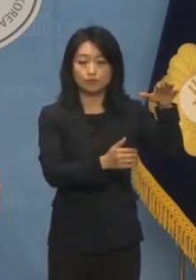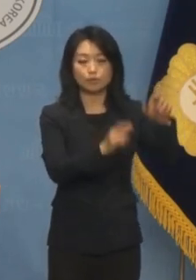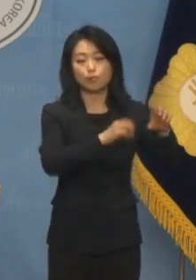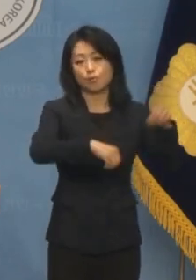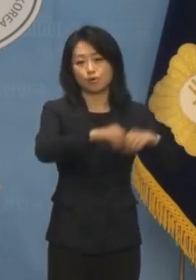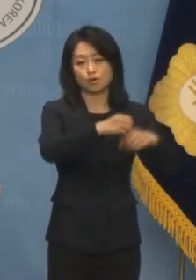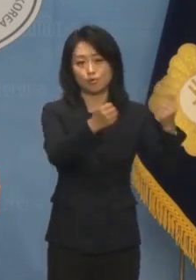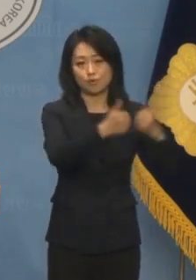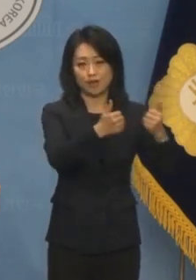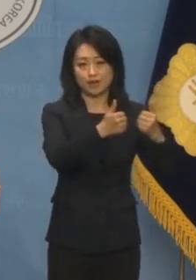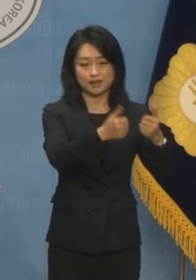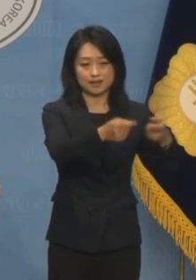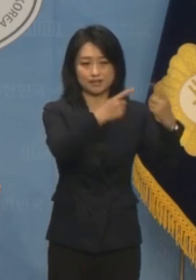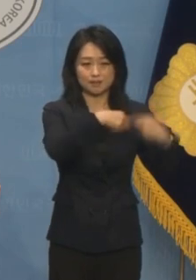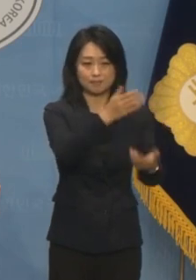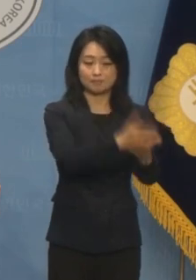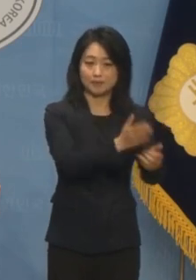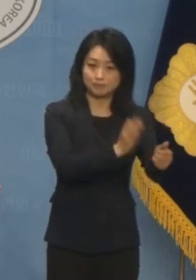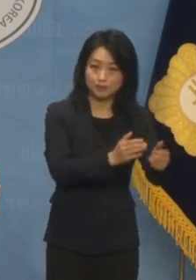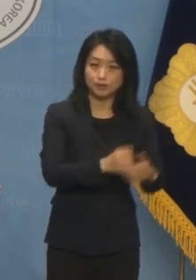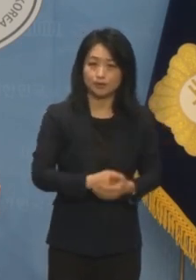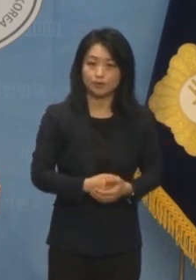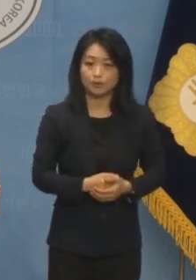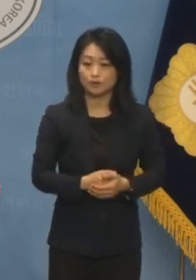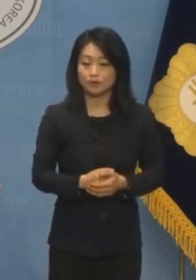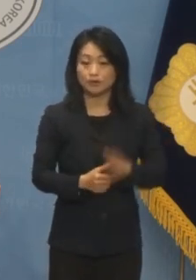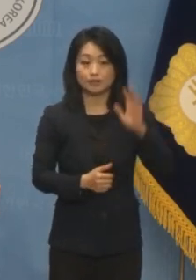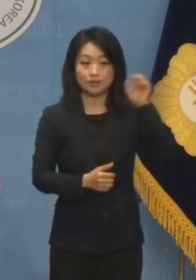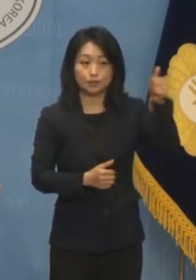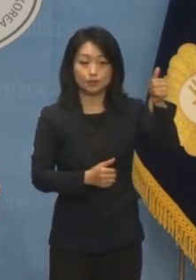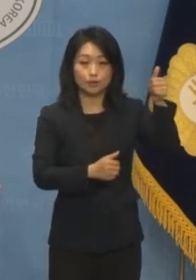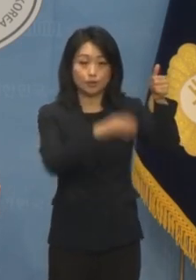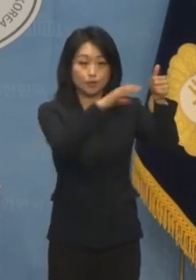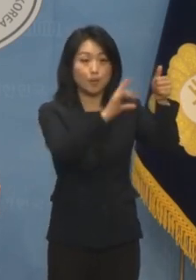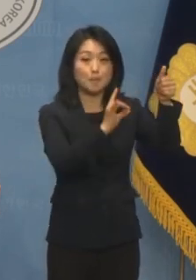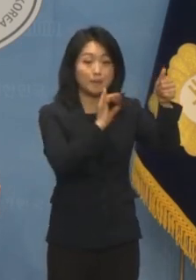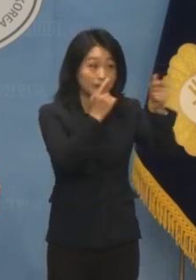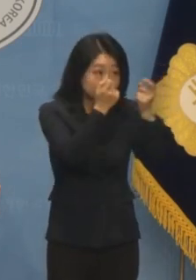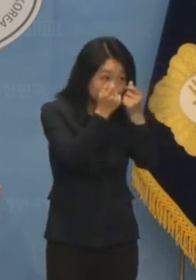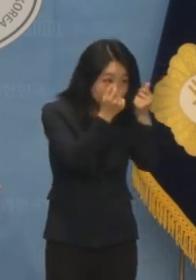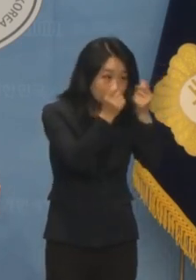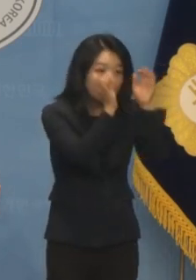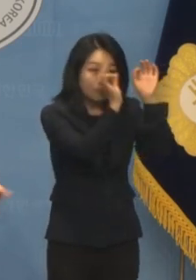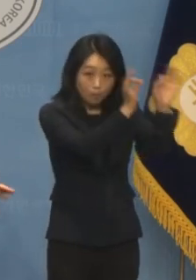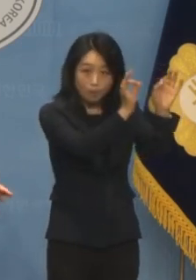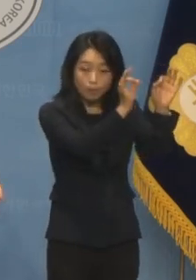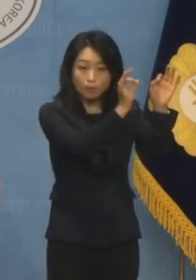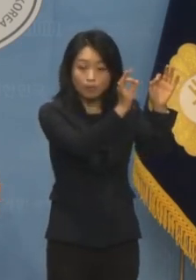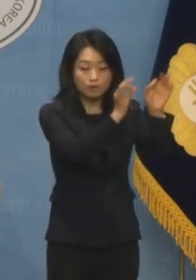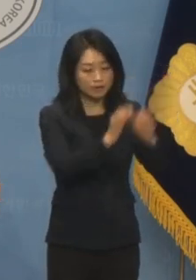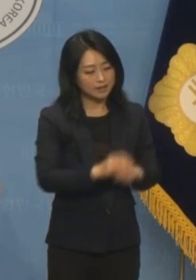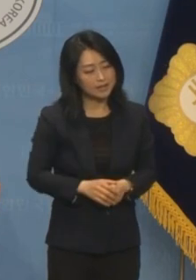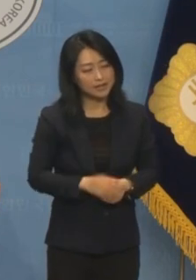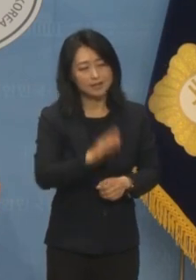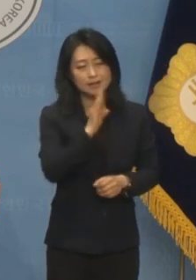국민입니다. 용산만 바라보며 국회를 포기하는 건 안타깝다 못해 한심할